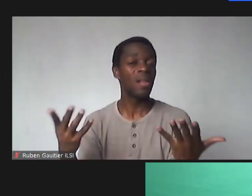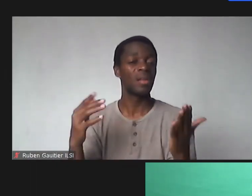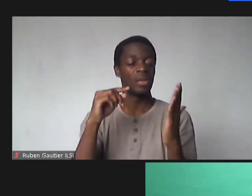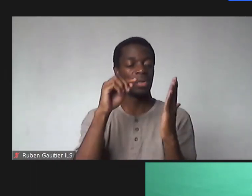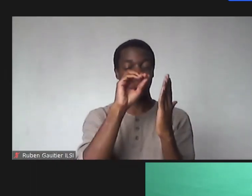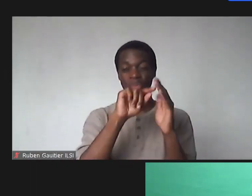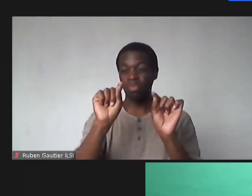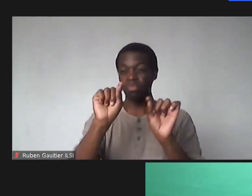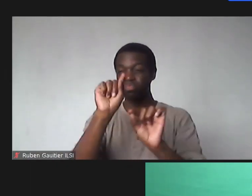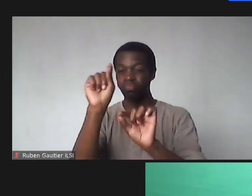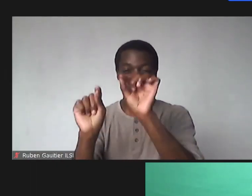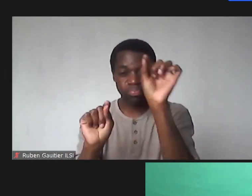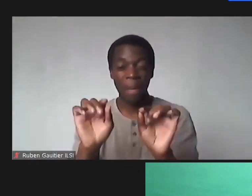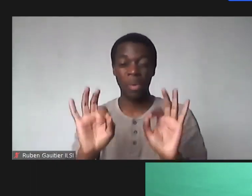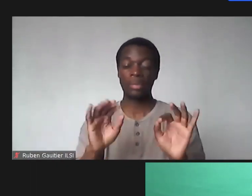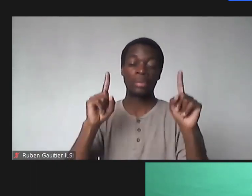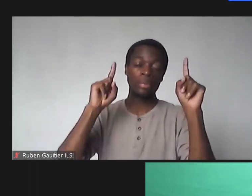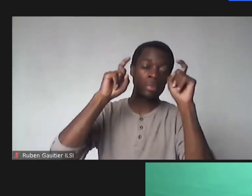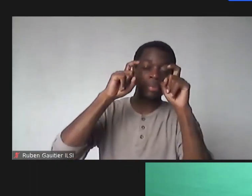haciendo.